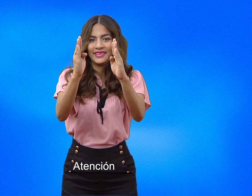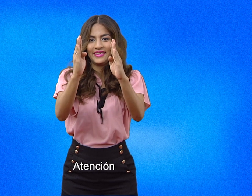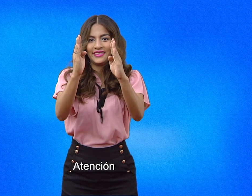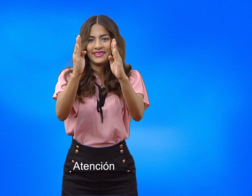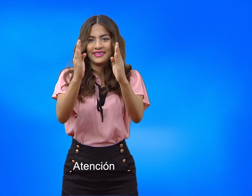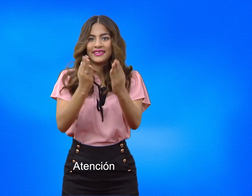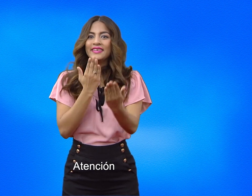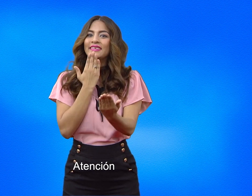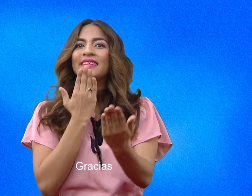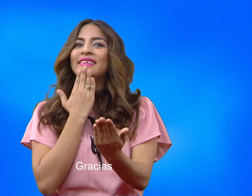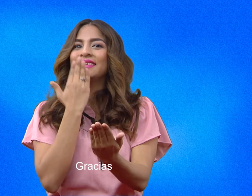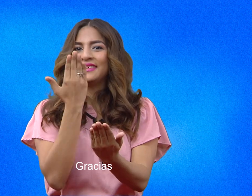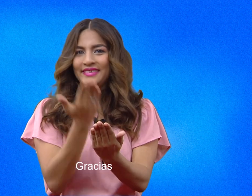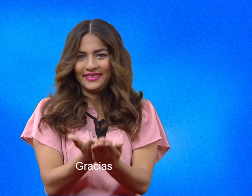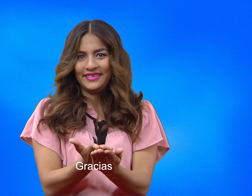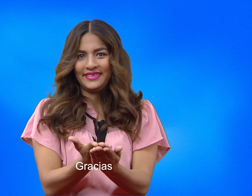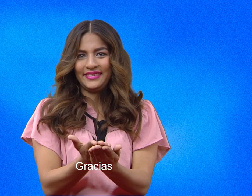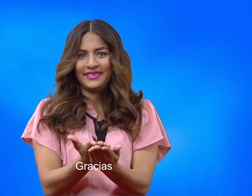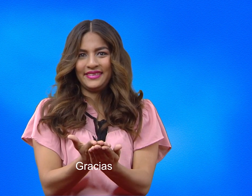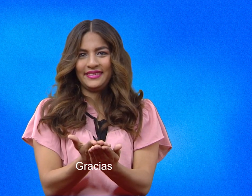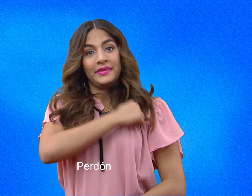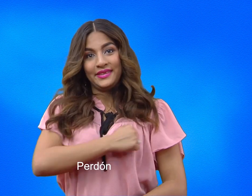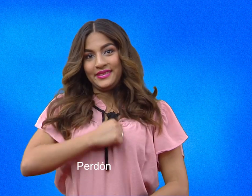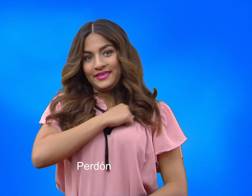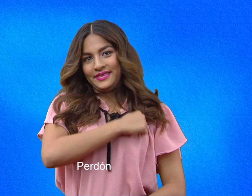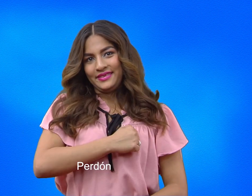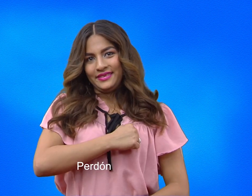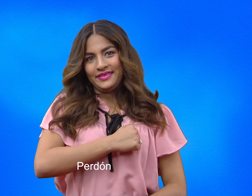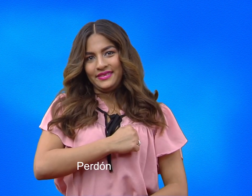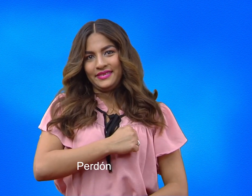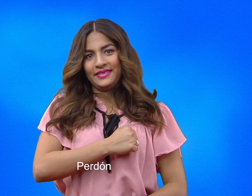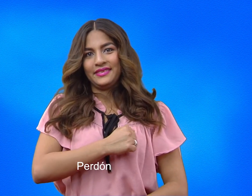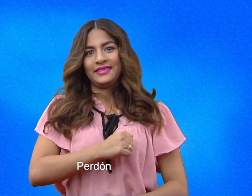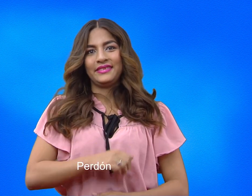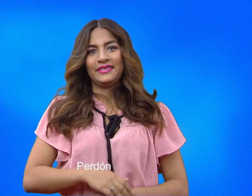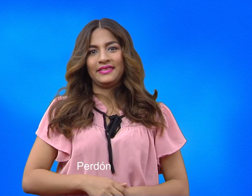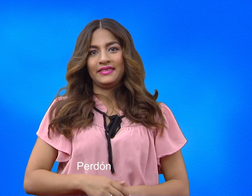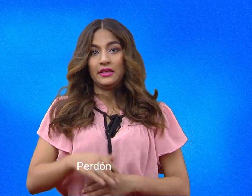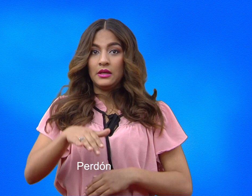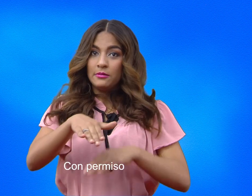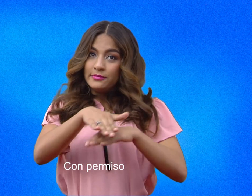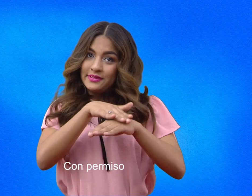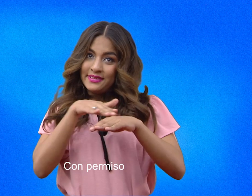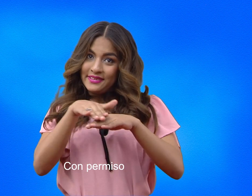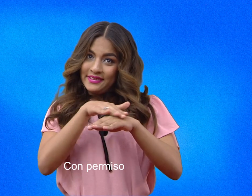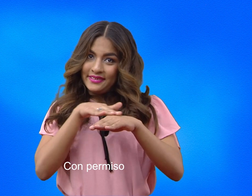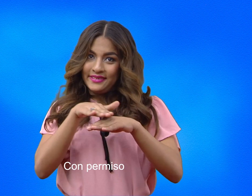Atención. Gracias. Perdón. Con